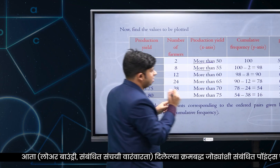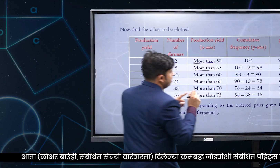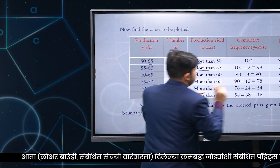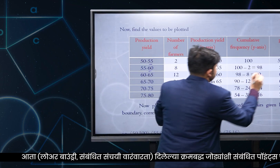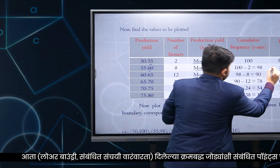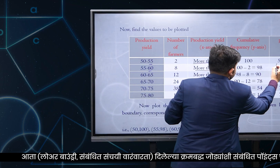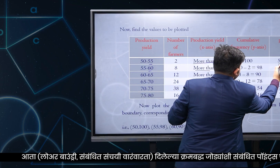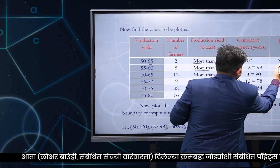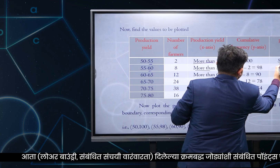करा.